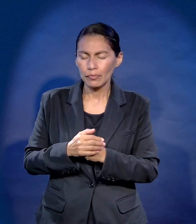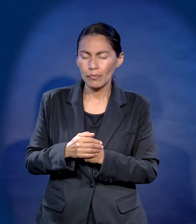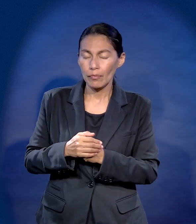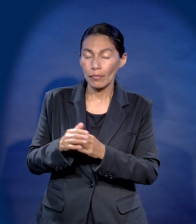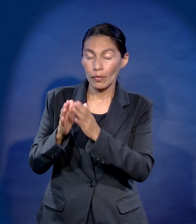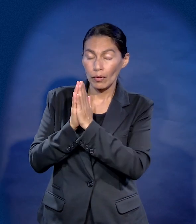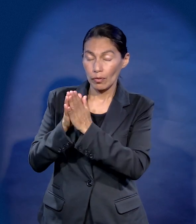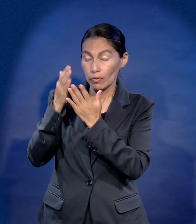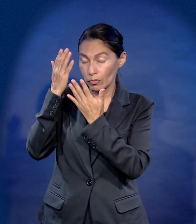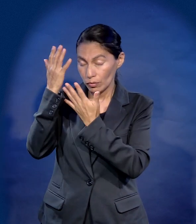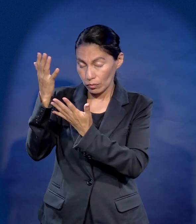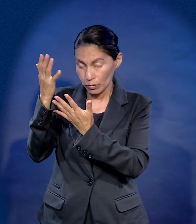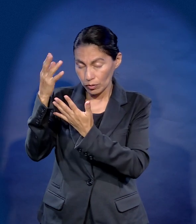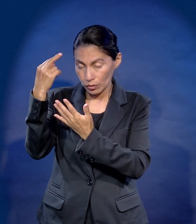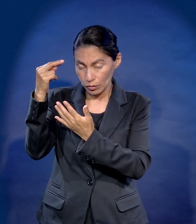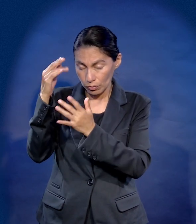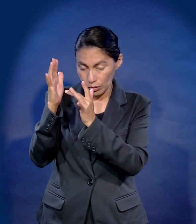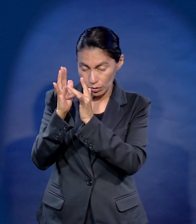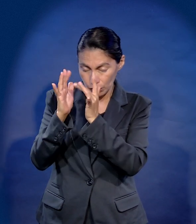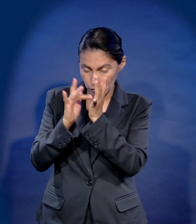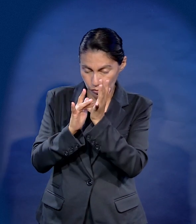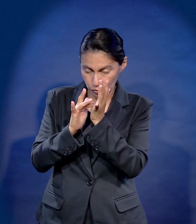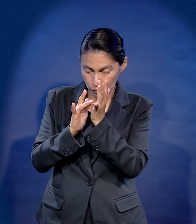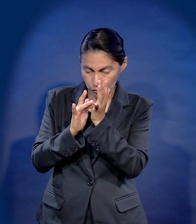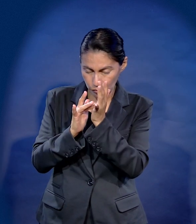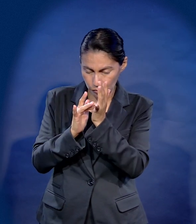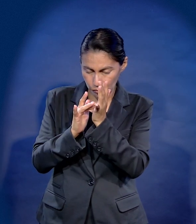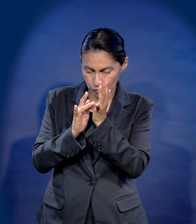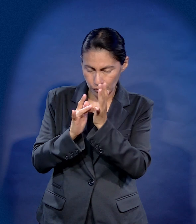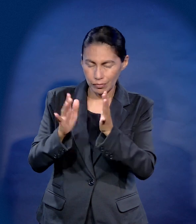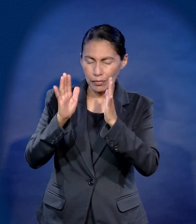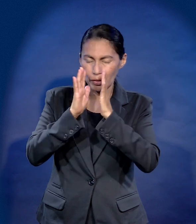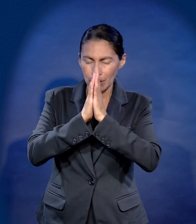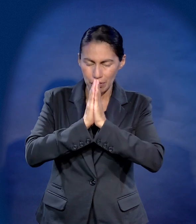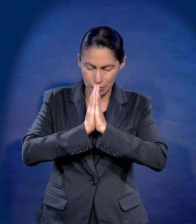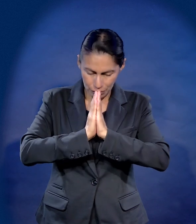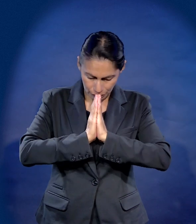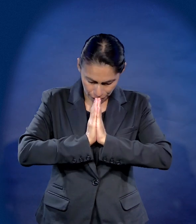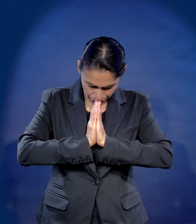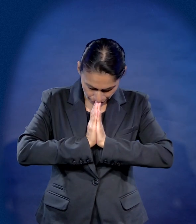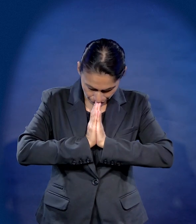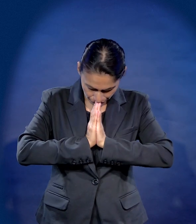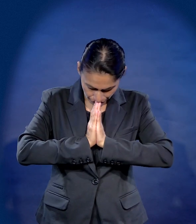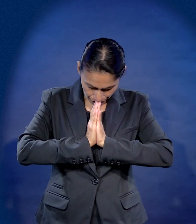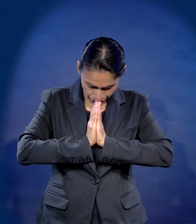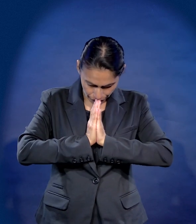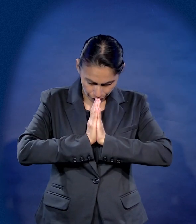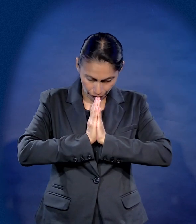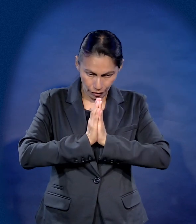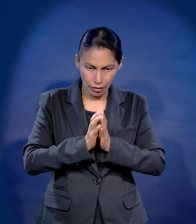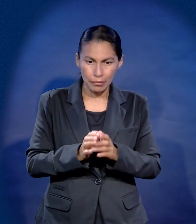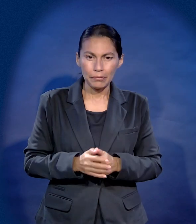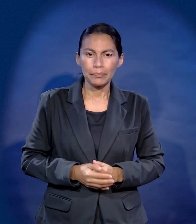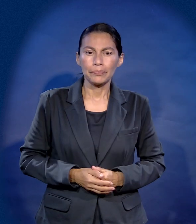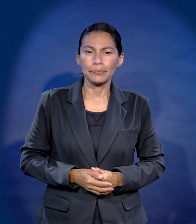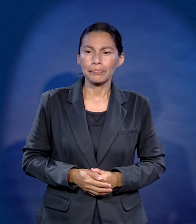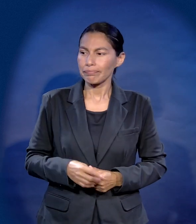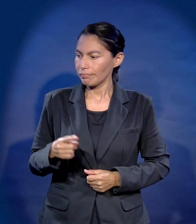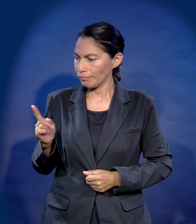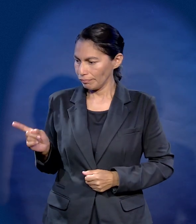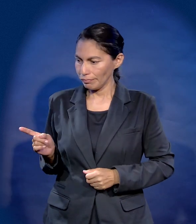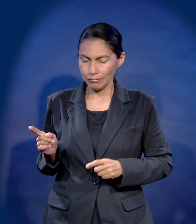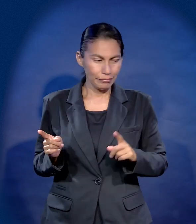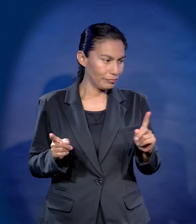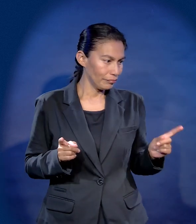poder de tu espíritu. Con el poder de tu espíritu. Lo rogamos. Lo rogamos. En el nombre de Jesús. En el nombre de Jesús. Amén.